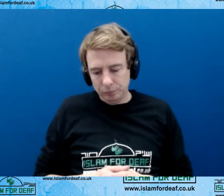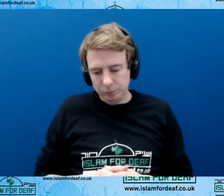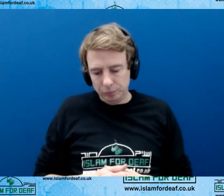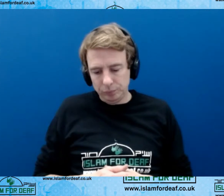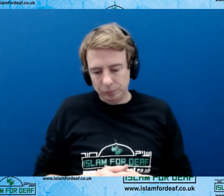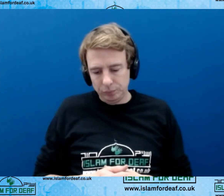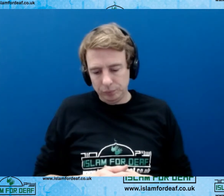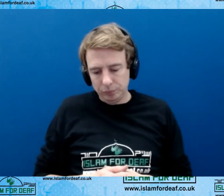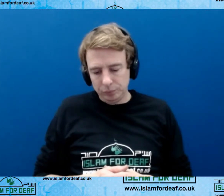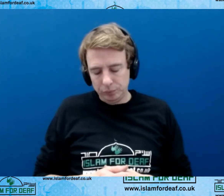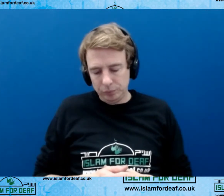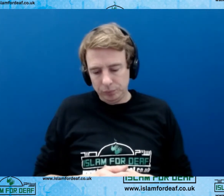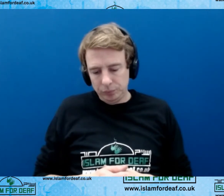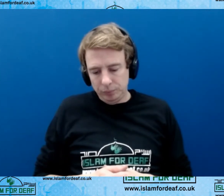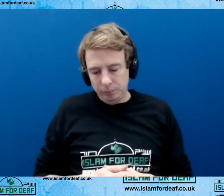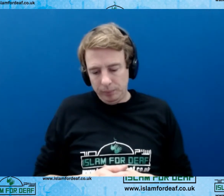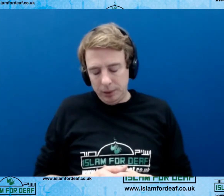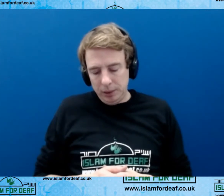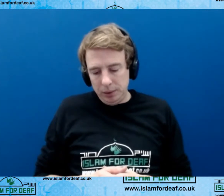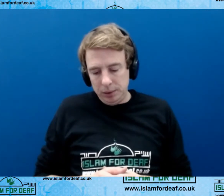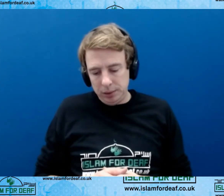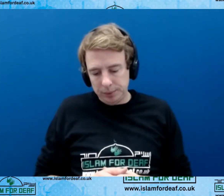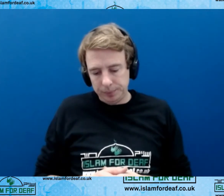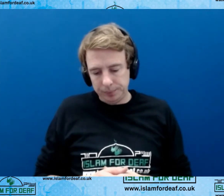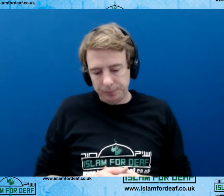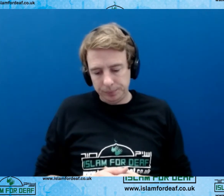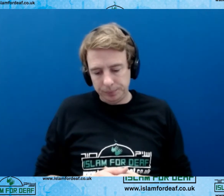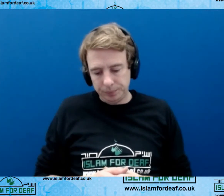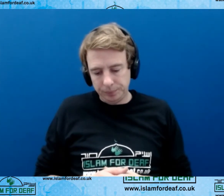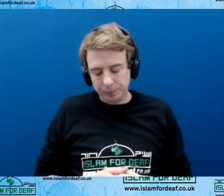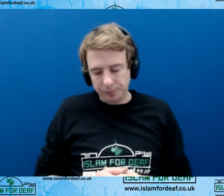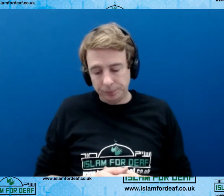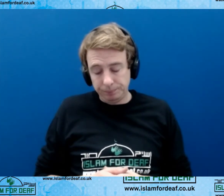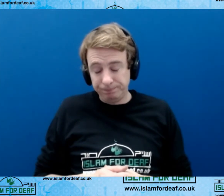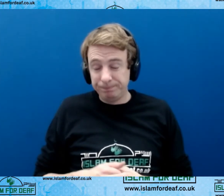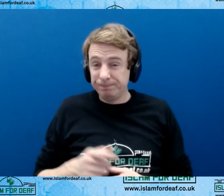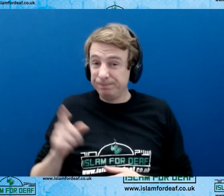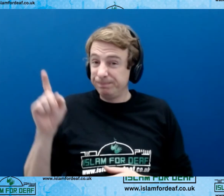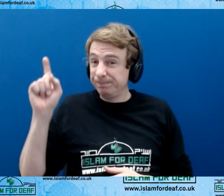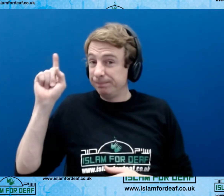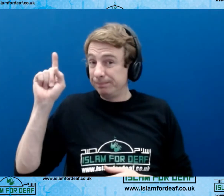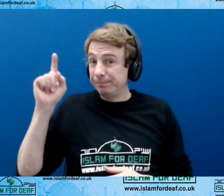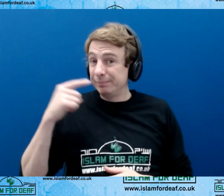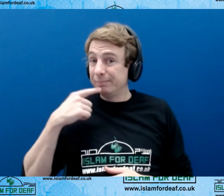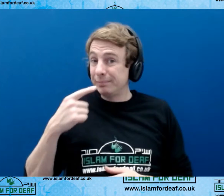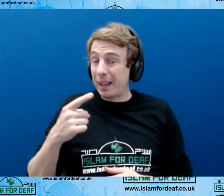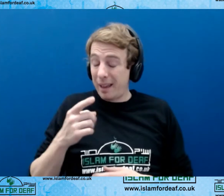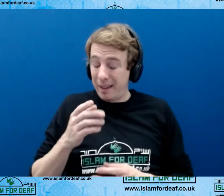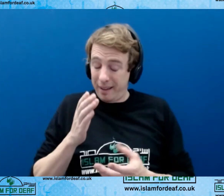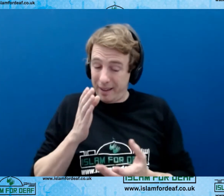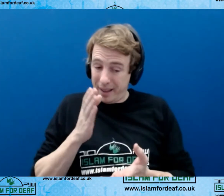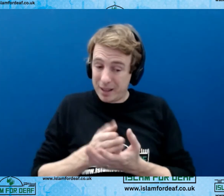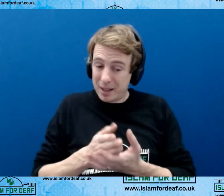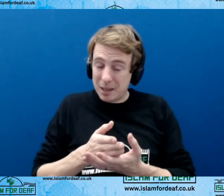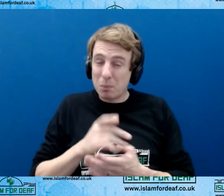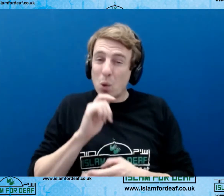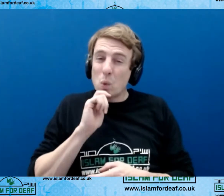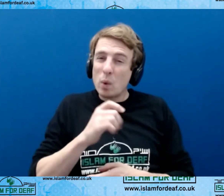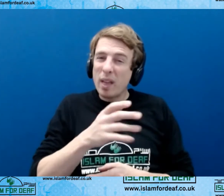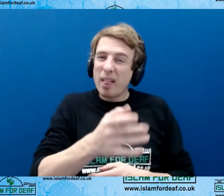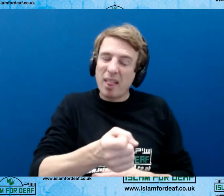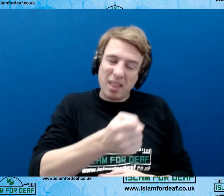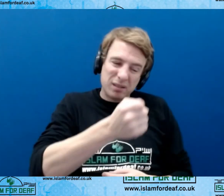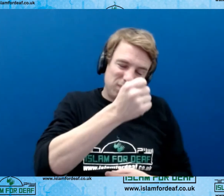بعضا وتأكل بعضها بعضا. Verily, they'll be thrown into the crushing fire, and this is a fire that